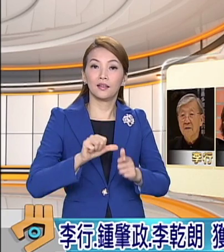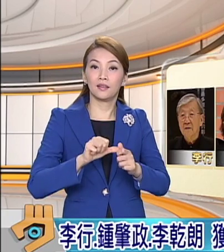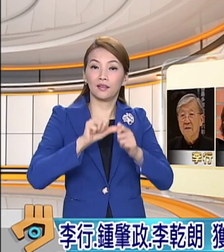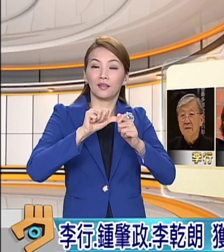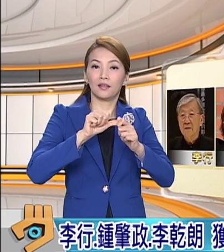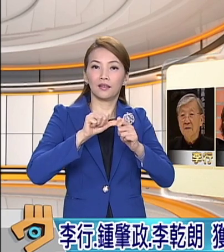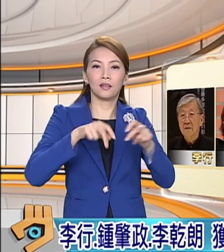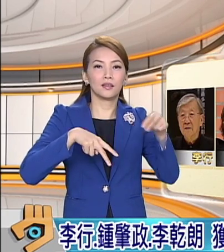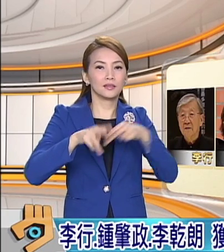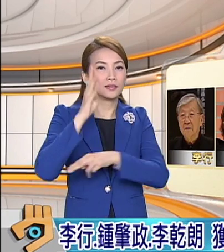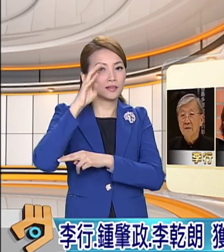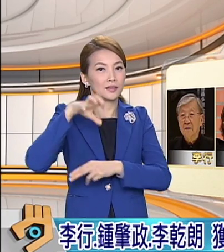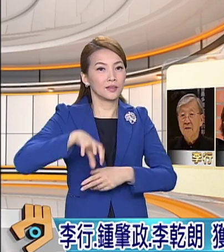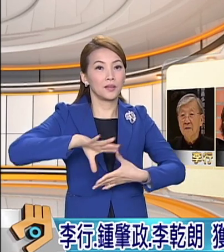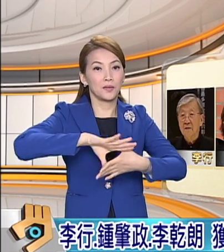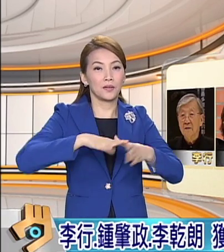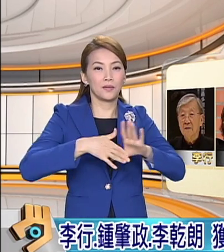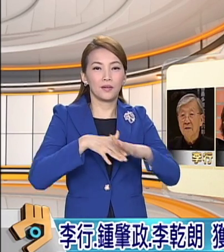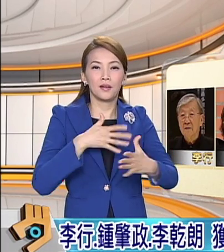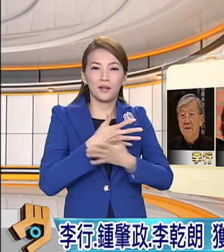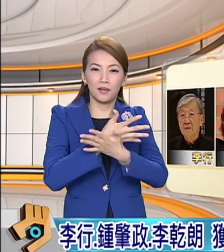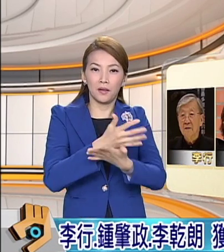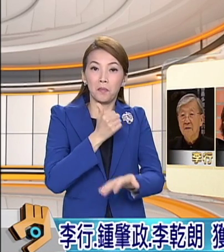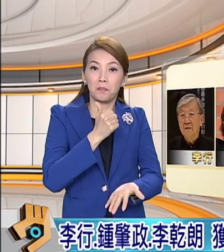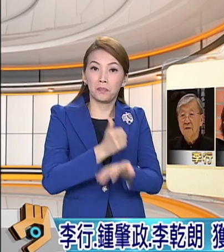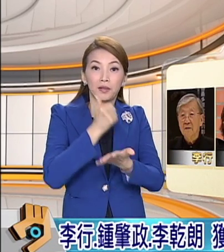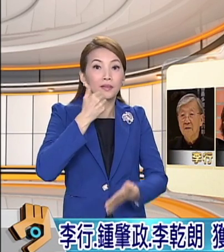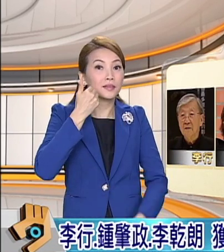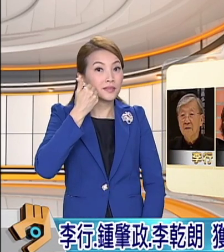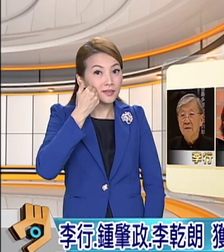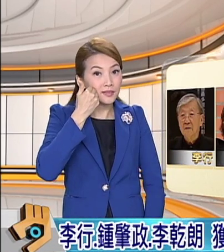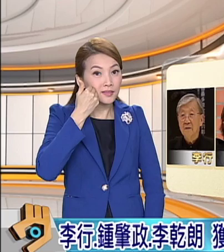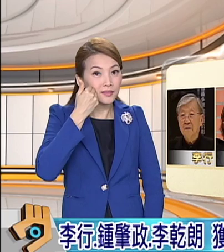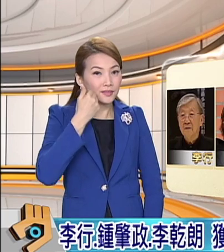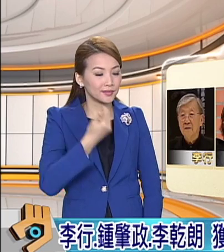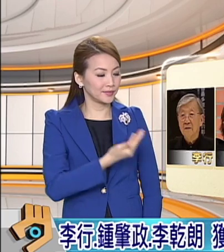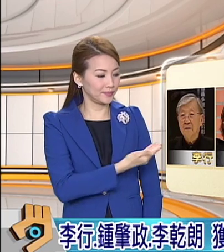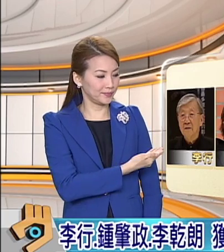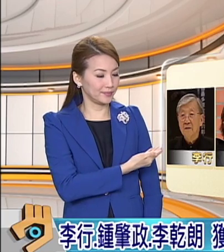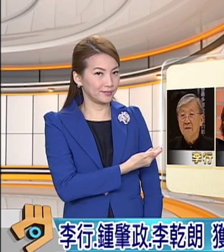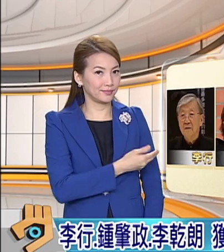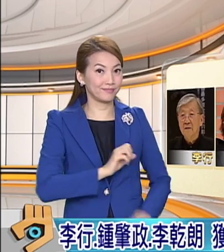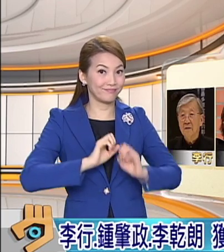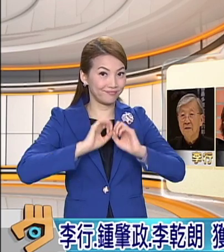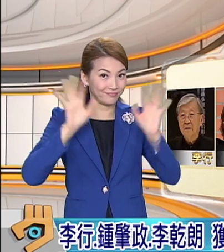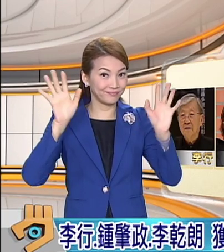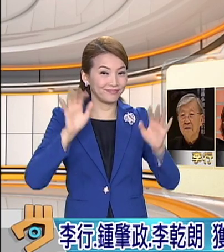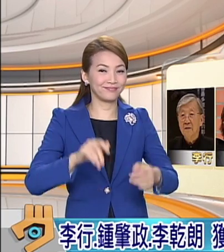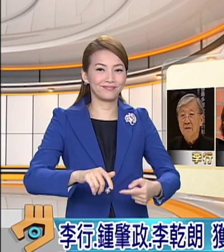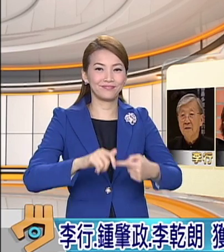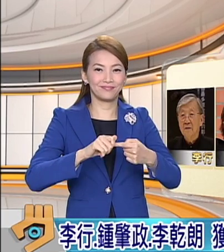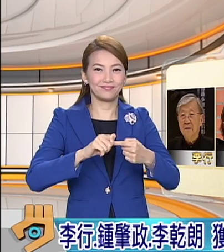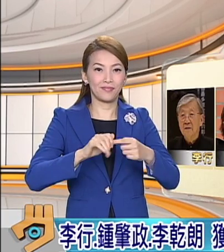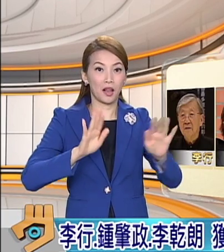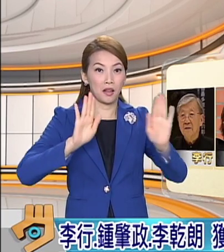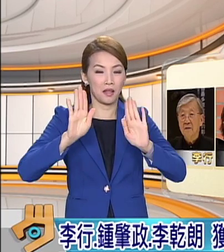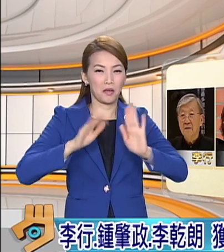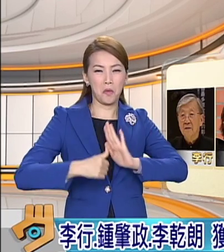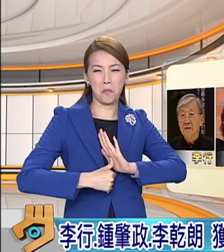第35届行政院文化奖得奖出炉。画面上您可以看到，是由知名的导